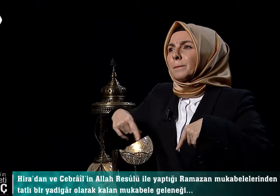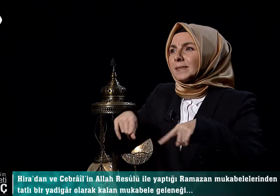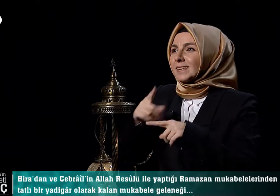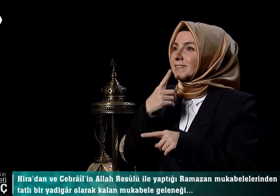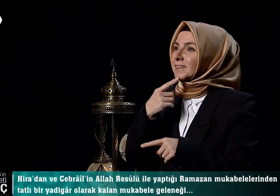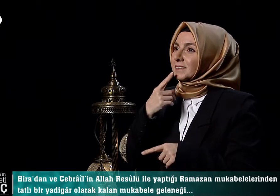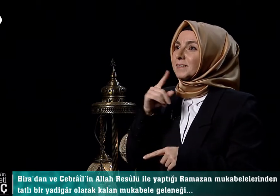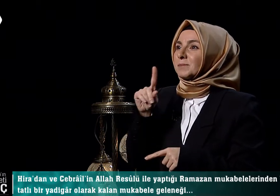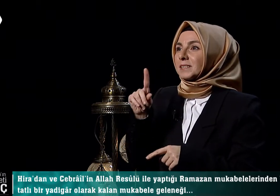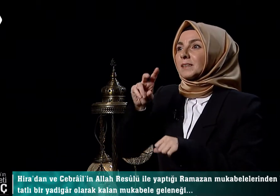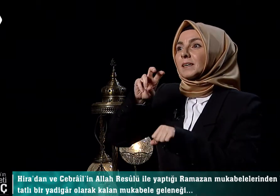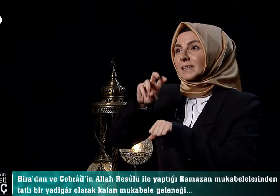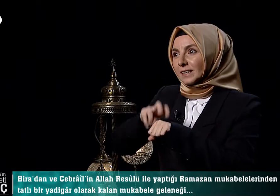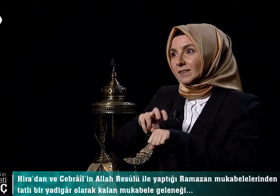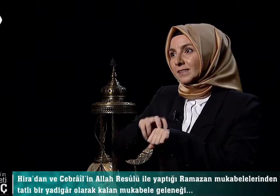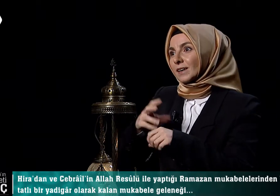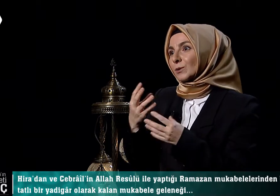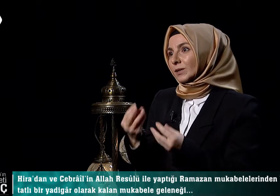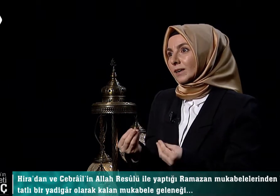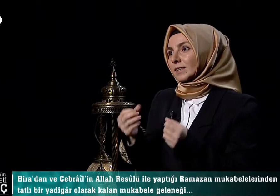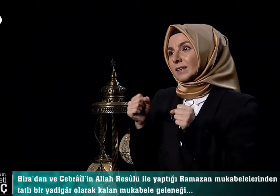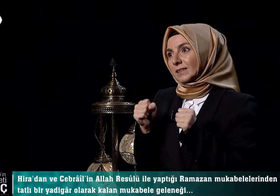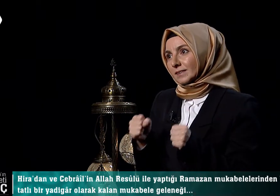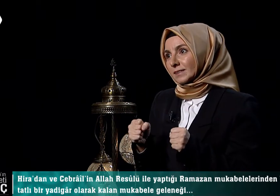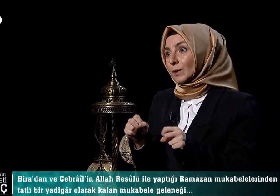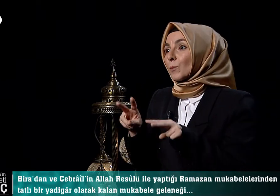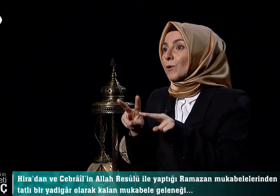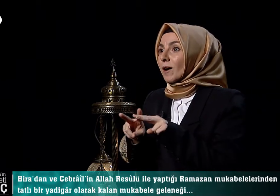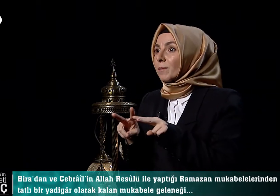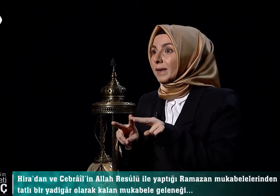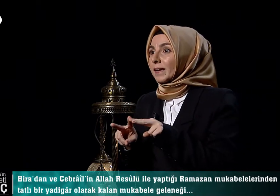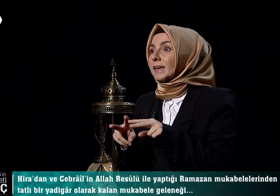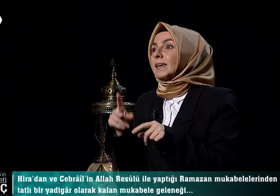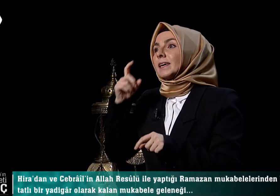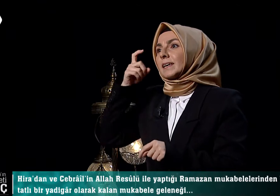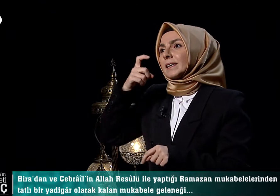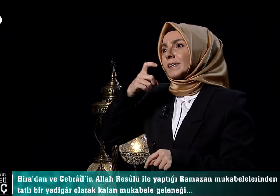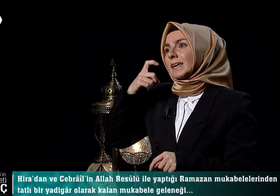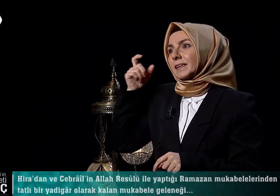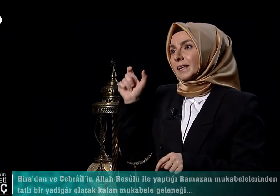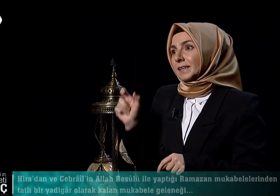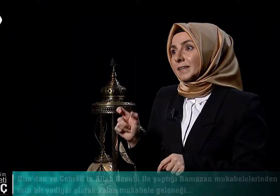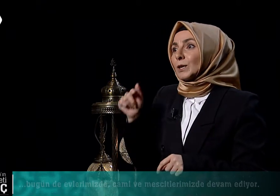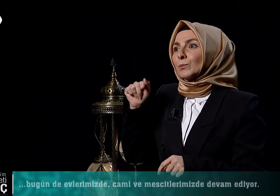bize tatlı bir yadigar olarak kalan mukabele geleneği bugün